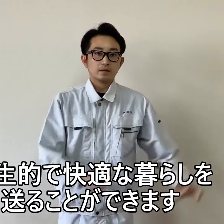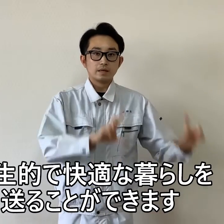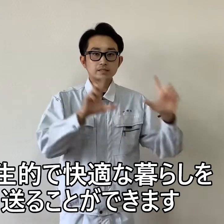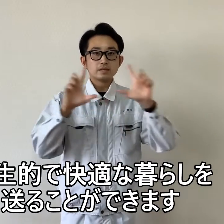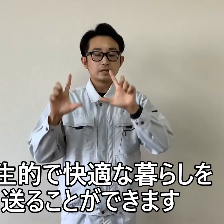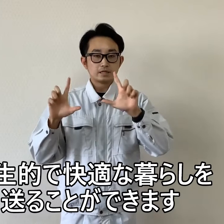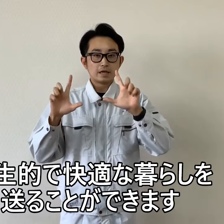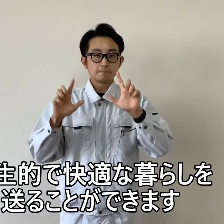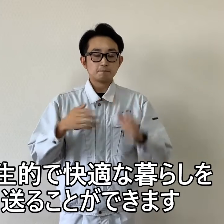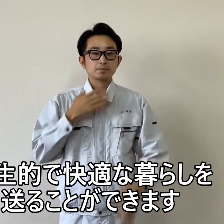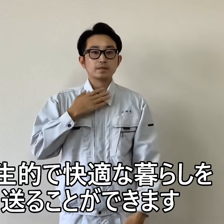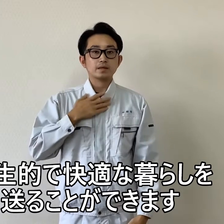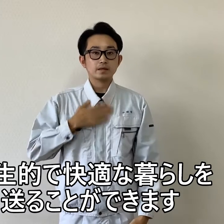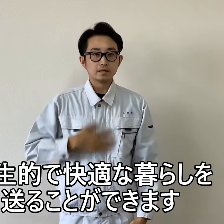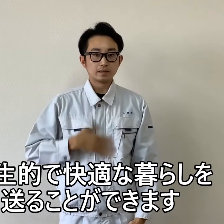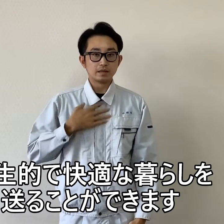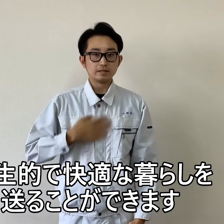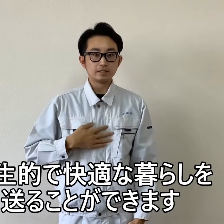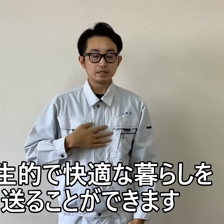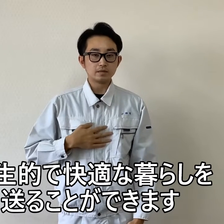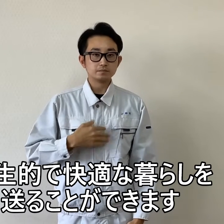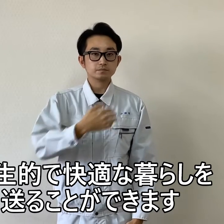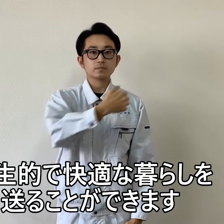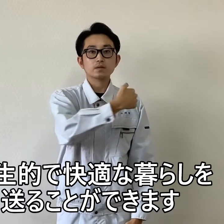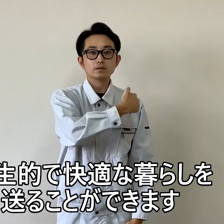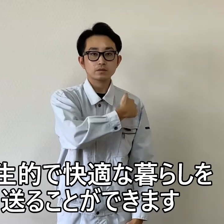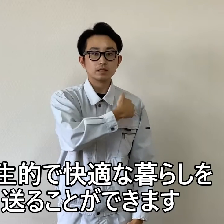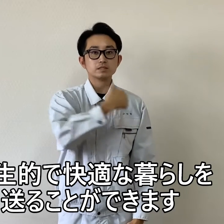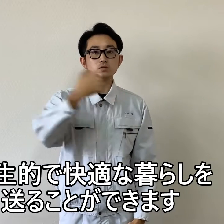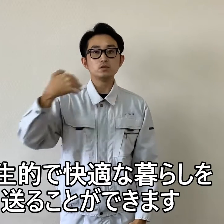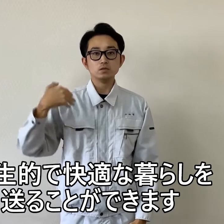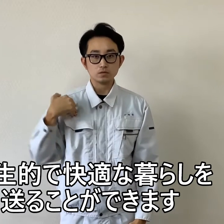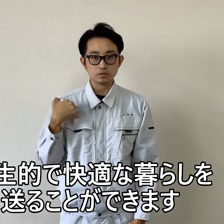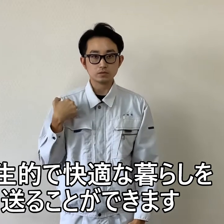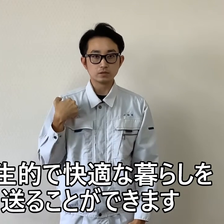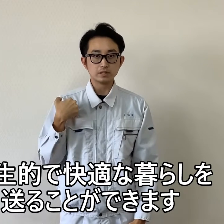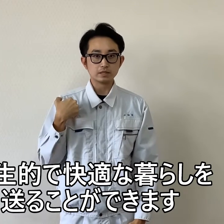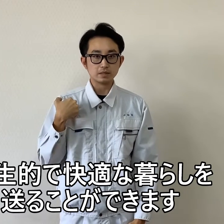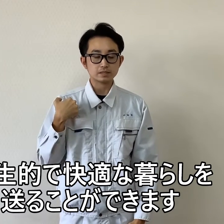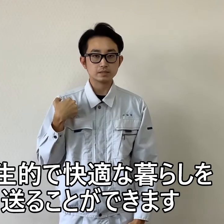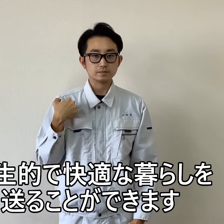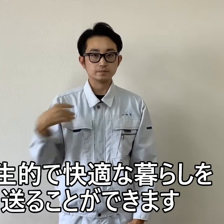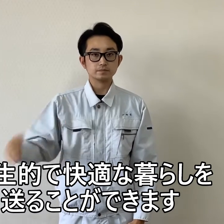衛生的で快適な暮らしを送ることができます。